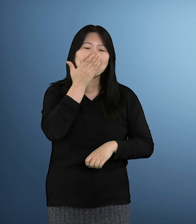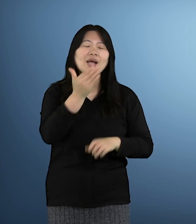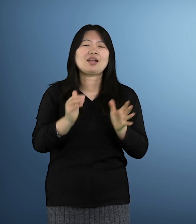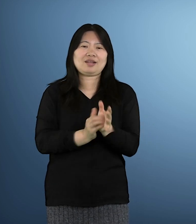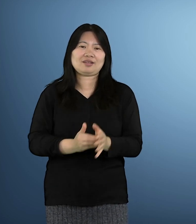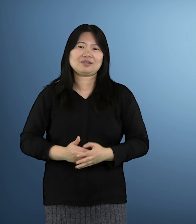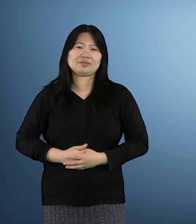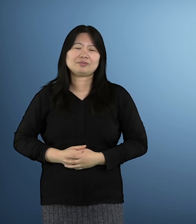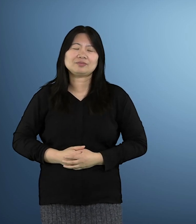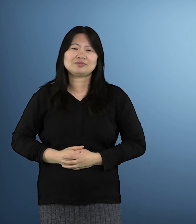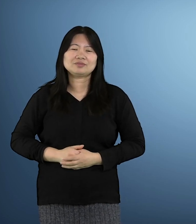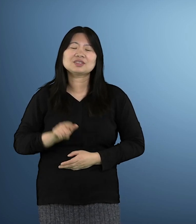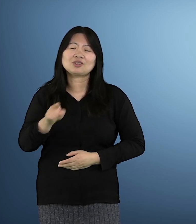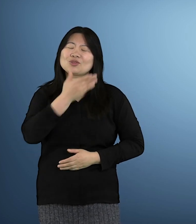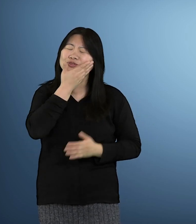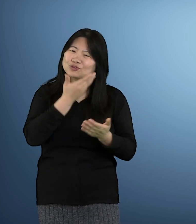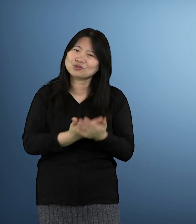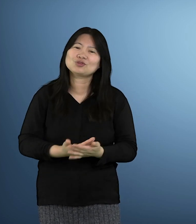여러분,